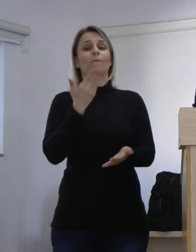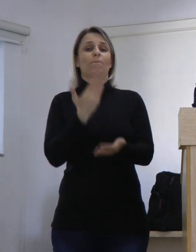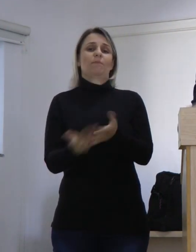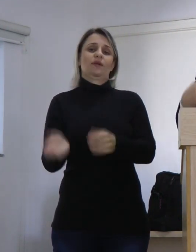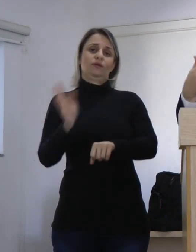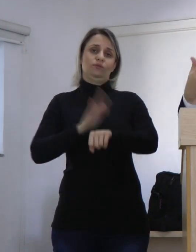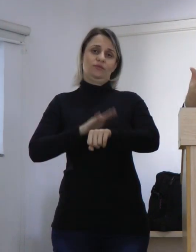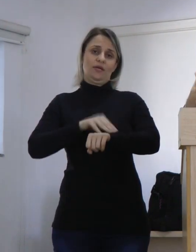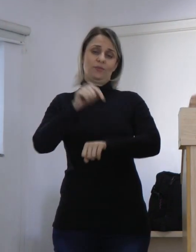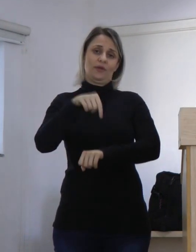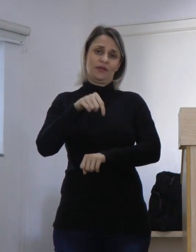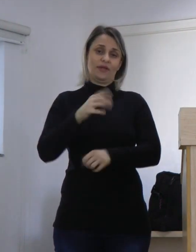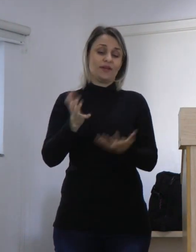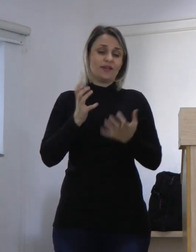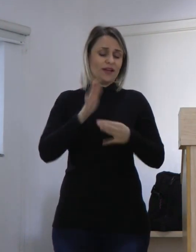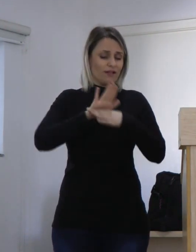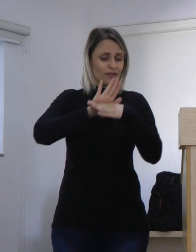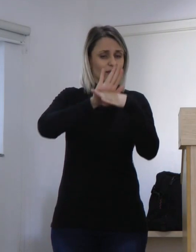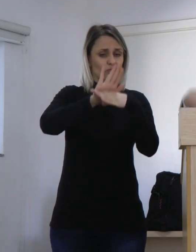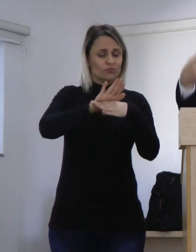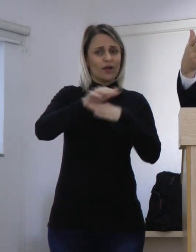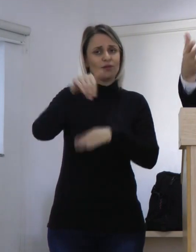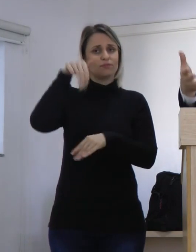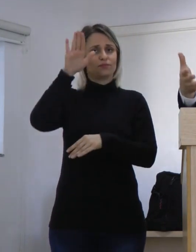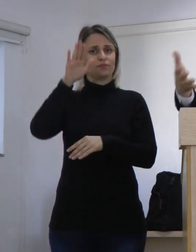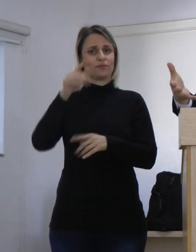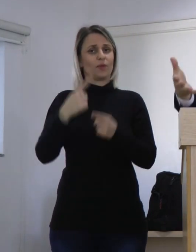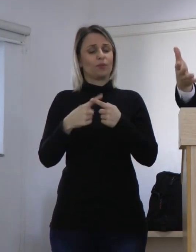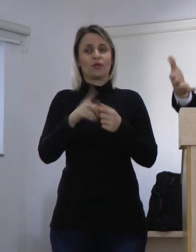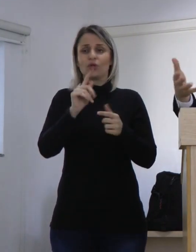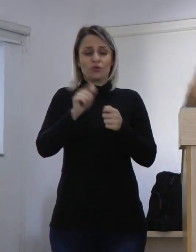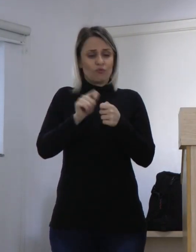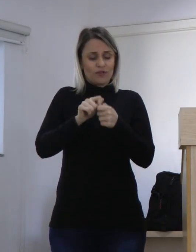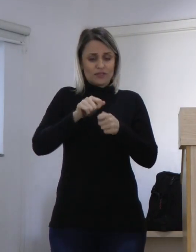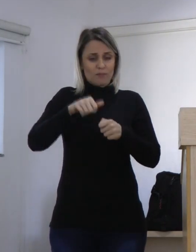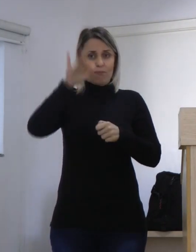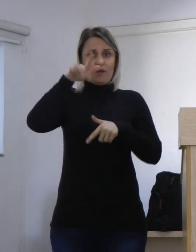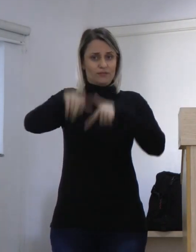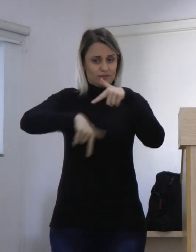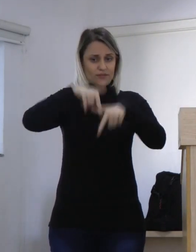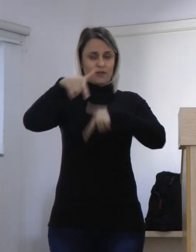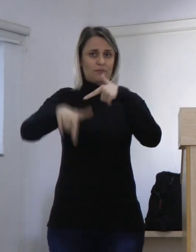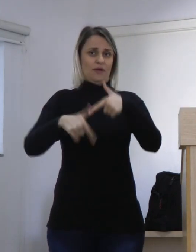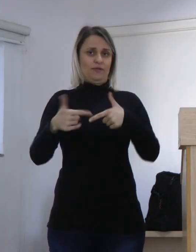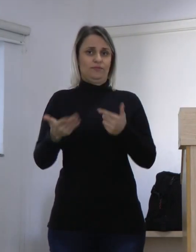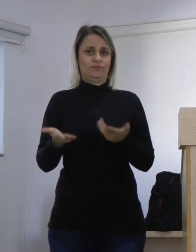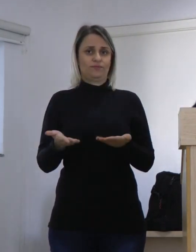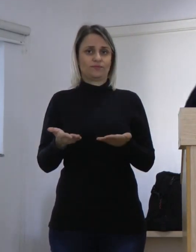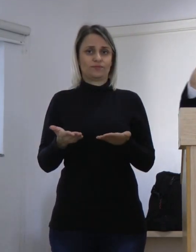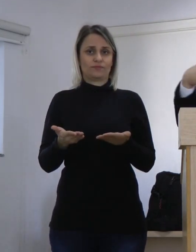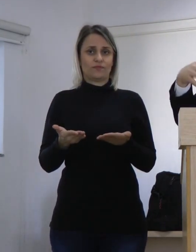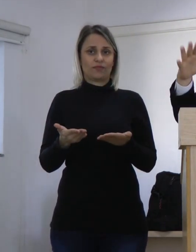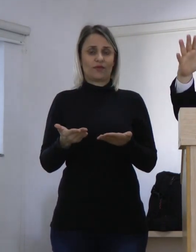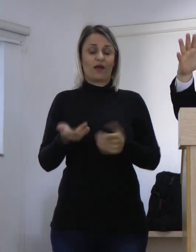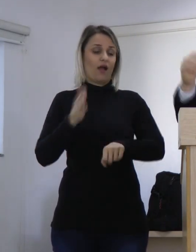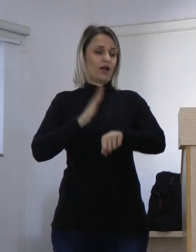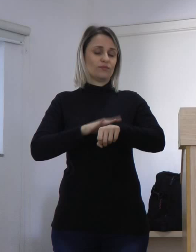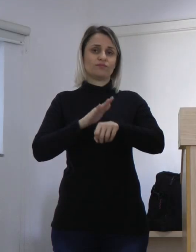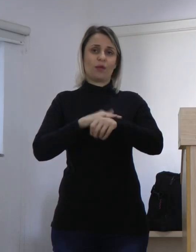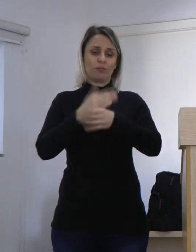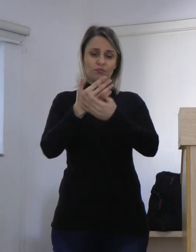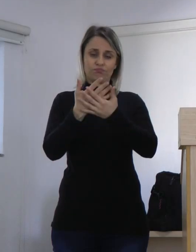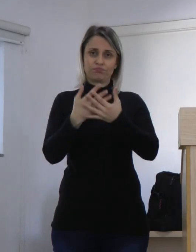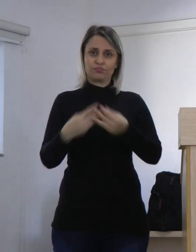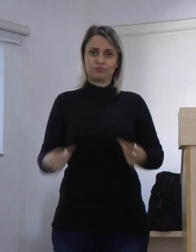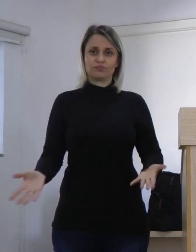mais? Por que não ajudaram mais? Por que não participaram mais dos trabalhos da casa espírita? E o tempo passou.